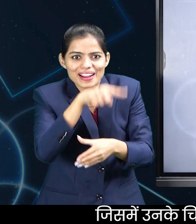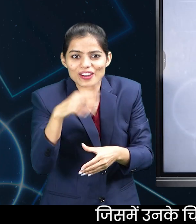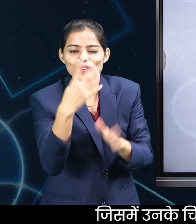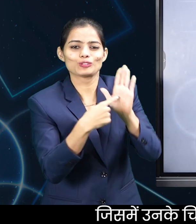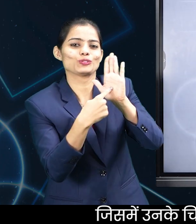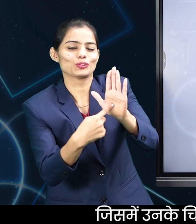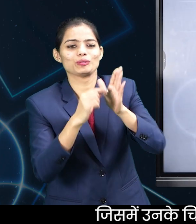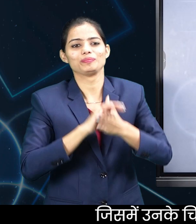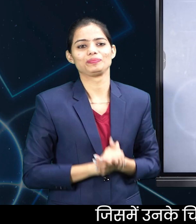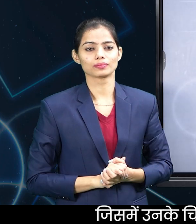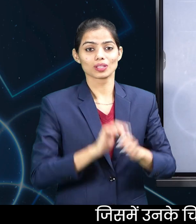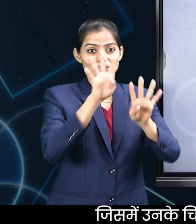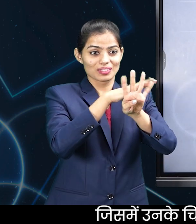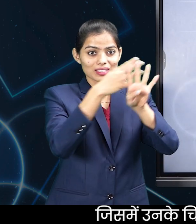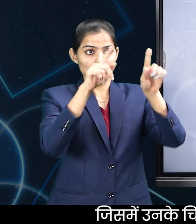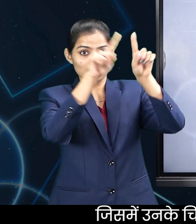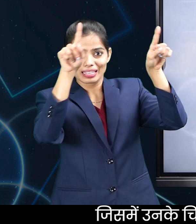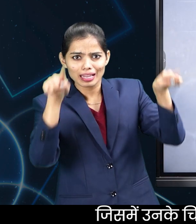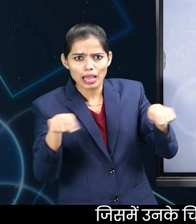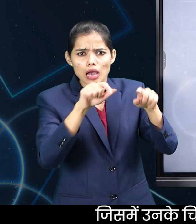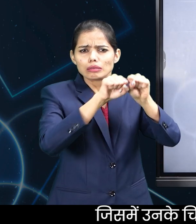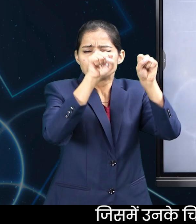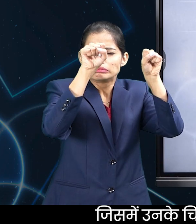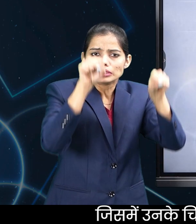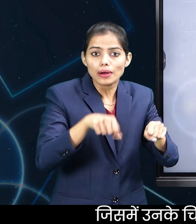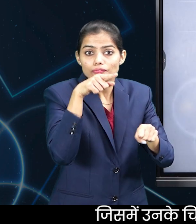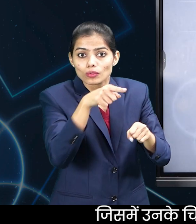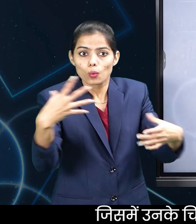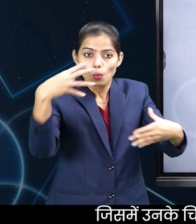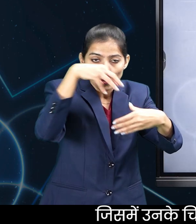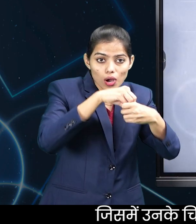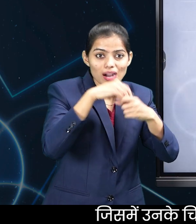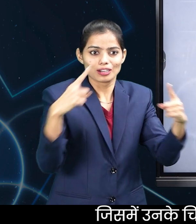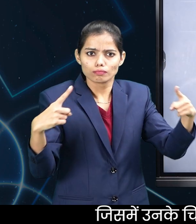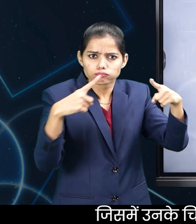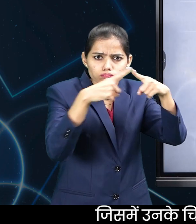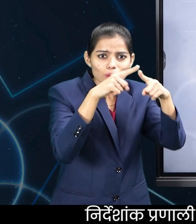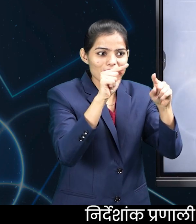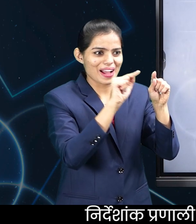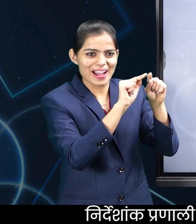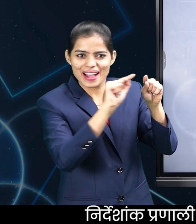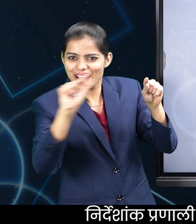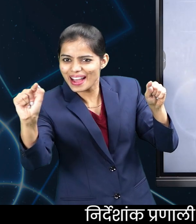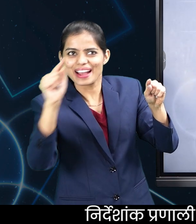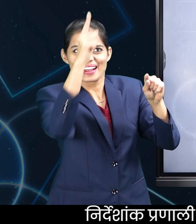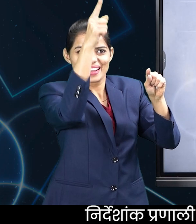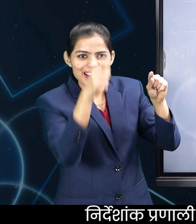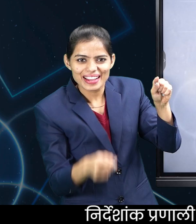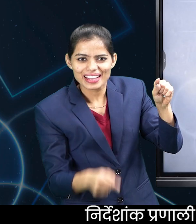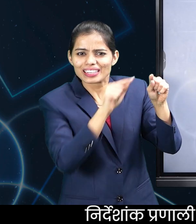उनके चिन्हों के आधार पर चतुर्थांश वर्गीकरण होता है। निर्देशांक प्रणाली में अक्षों